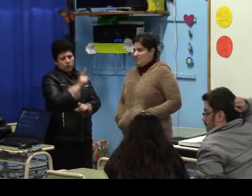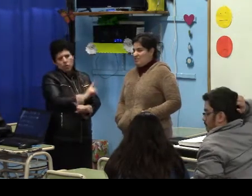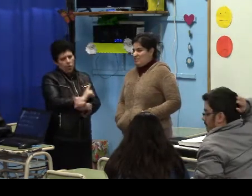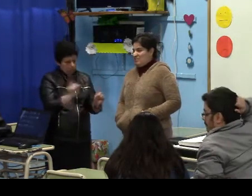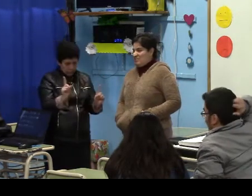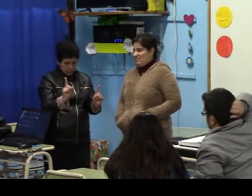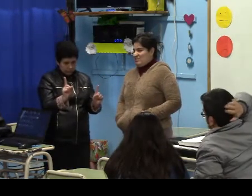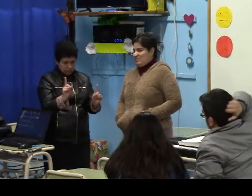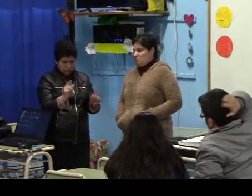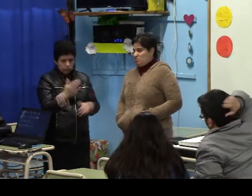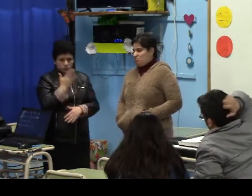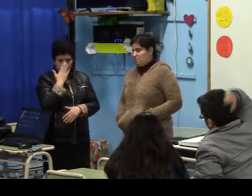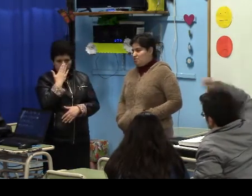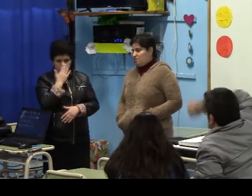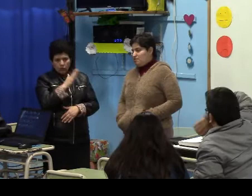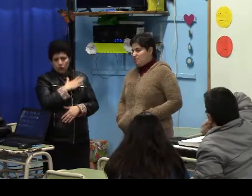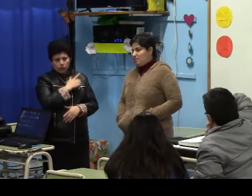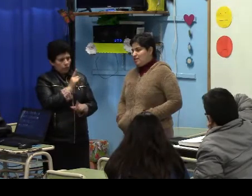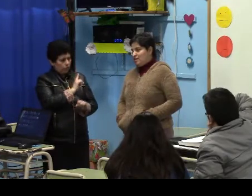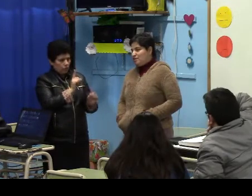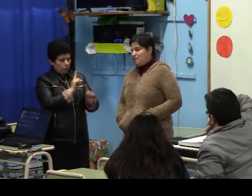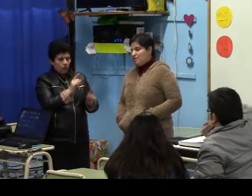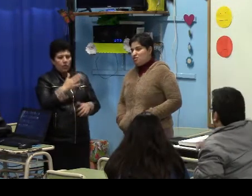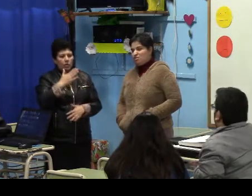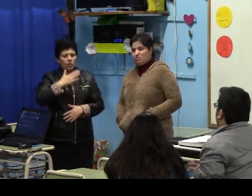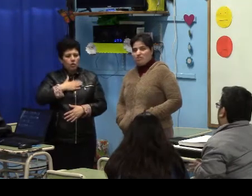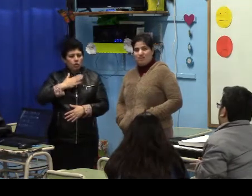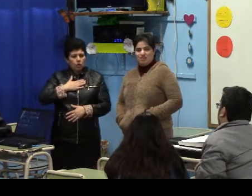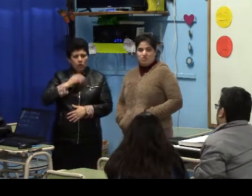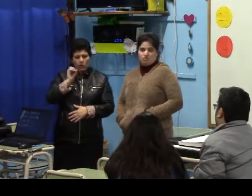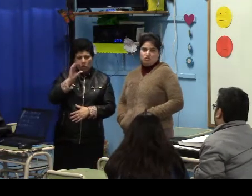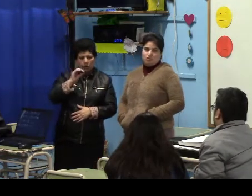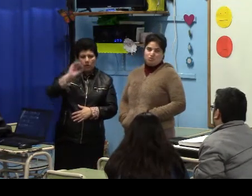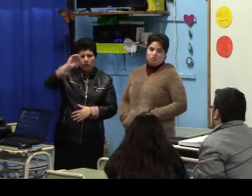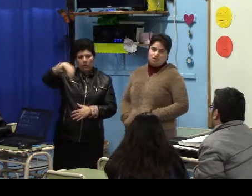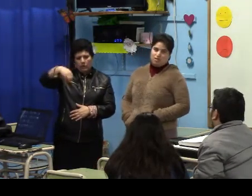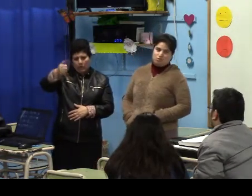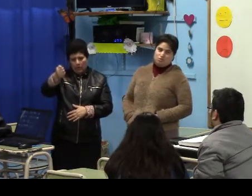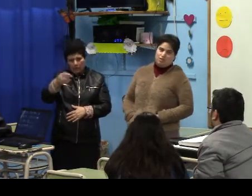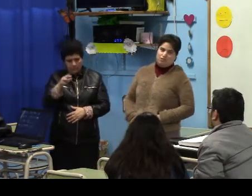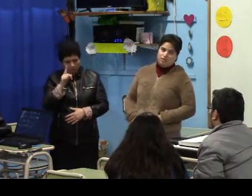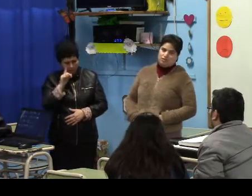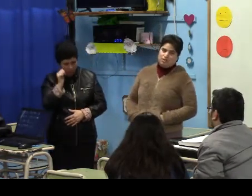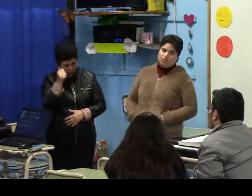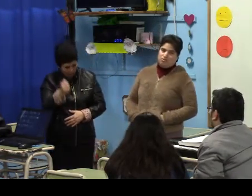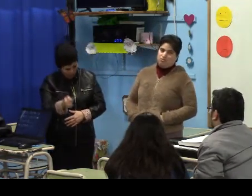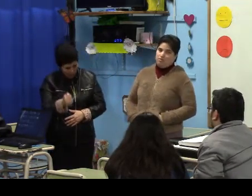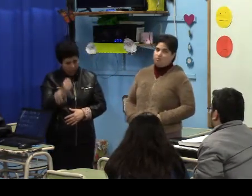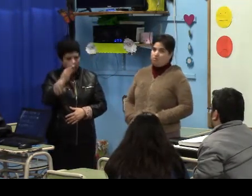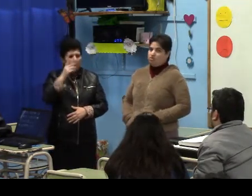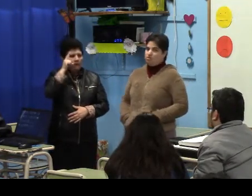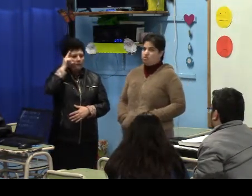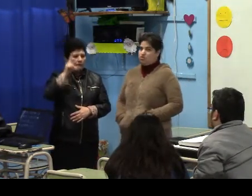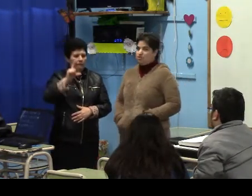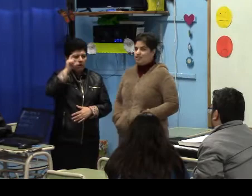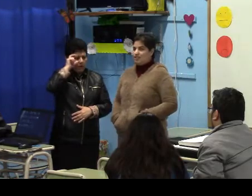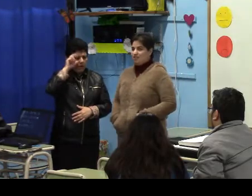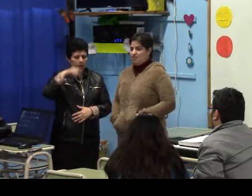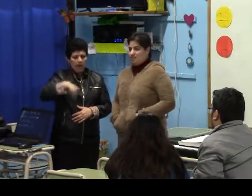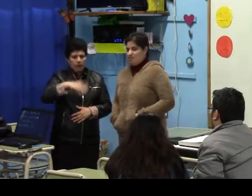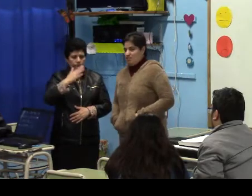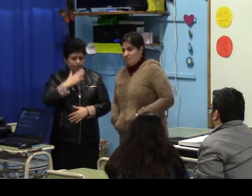Córdoba, soy María Elena Rosales con sus virtudes y sus defectos y como miembro de